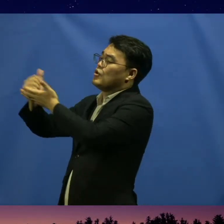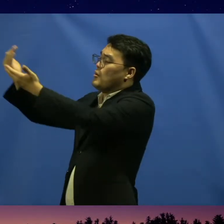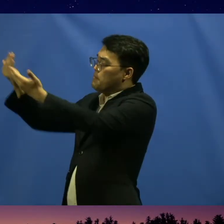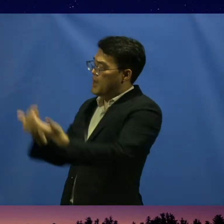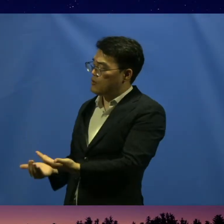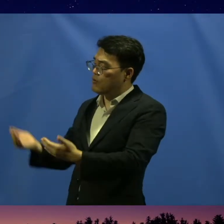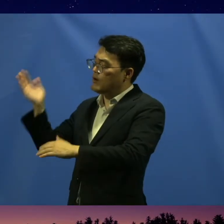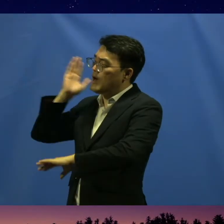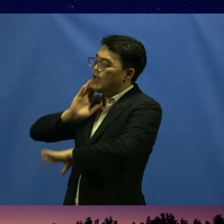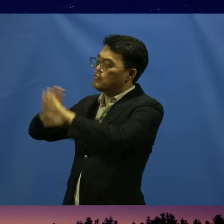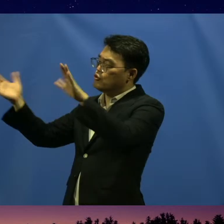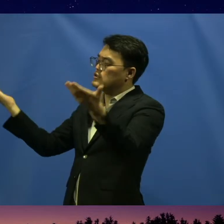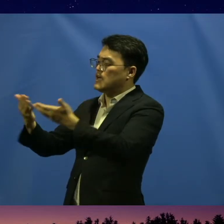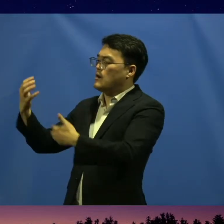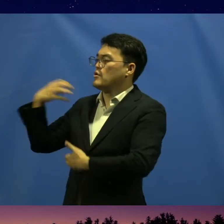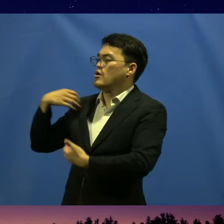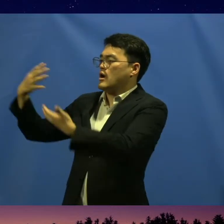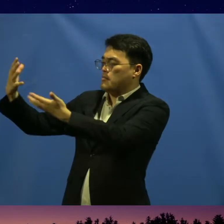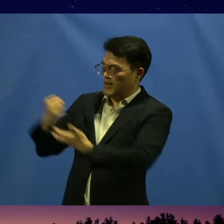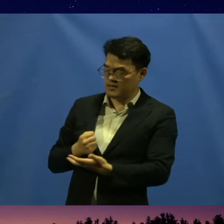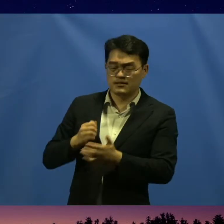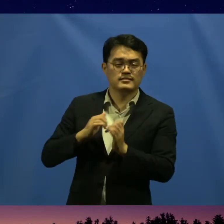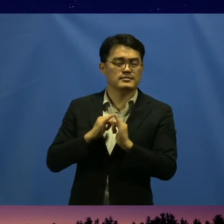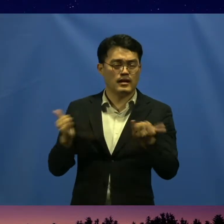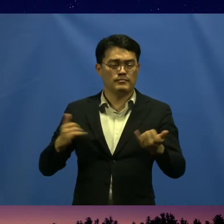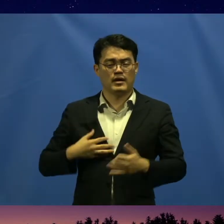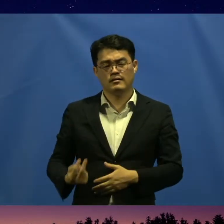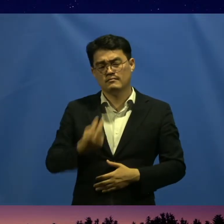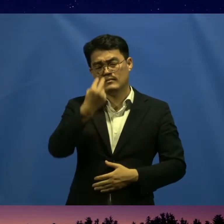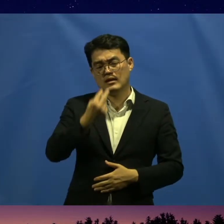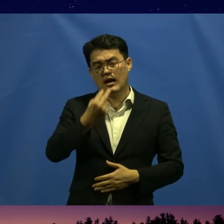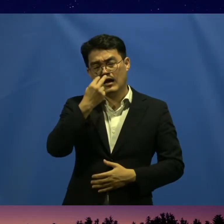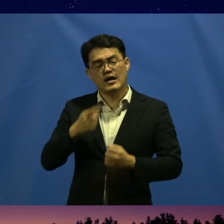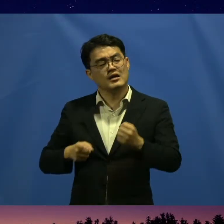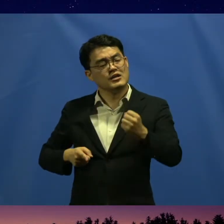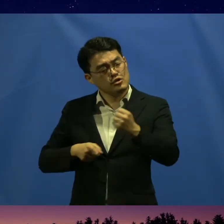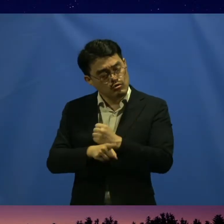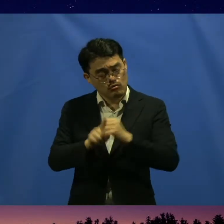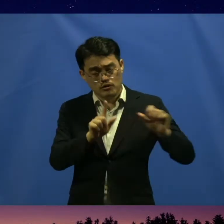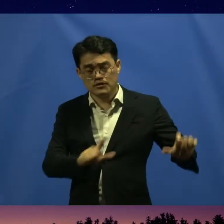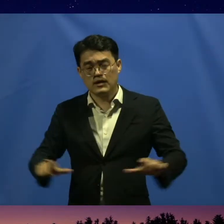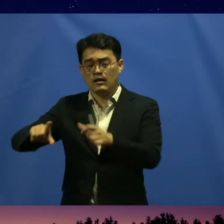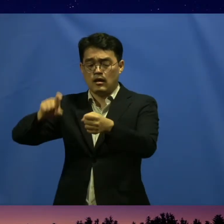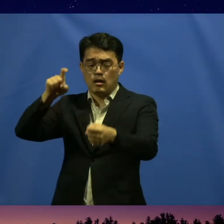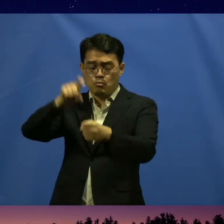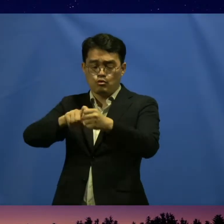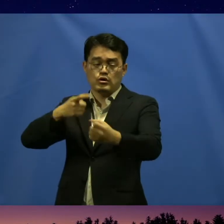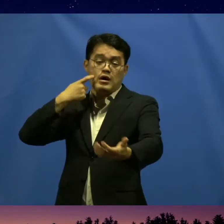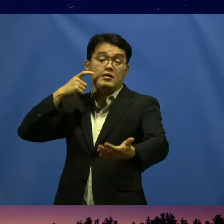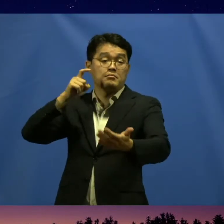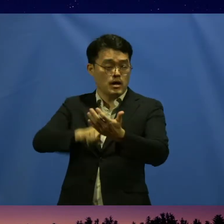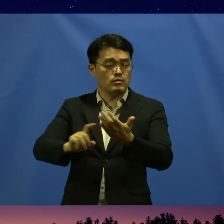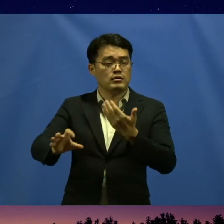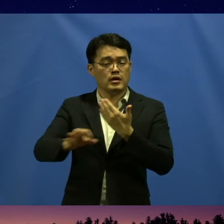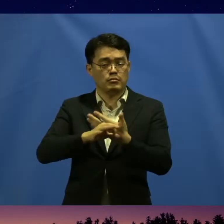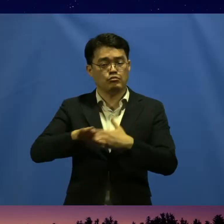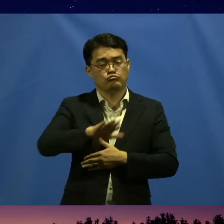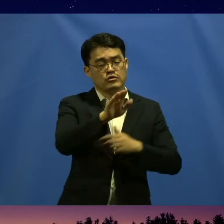하늘로부터 사명을 받은 사람, 내가 사는 이유, 살아야 될 그 목적을 발견한 삶은